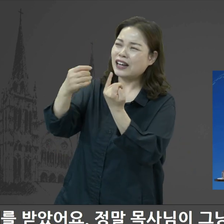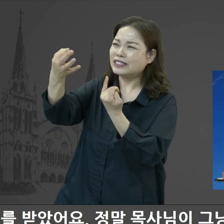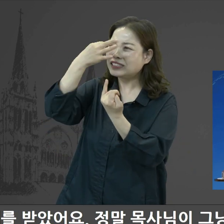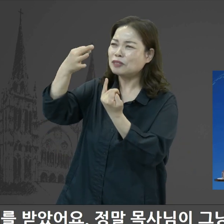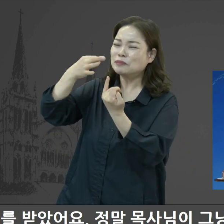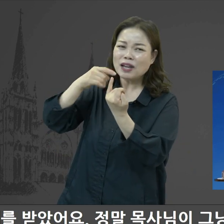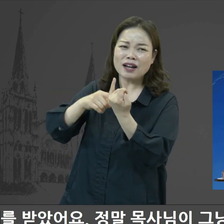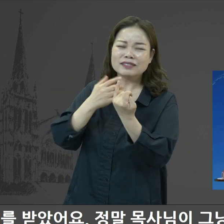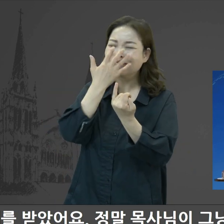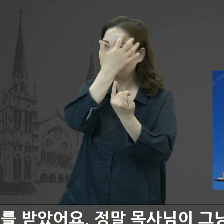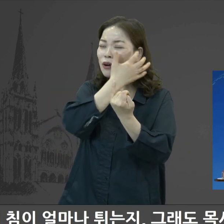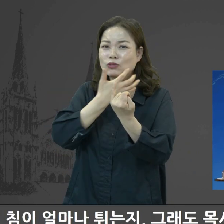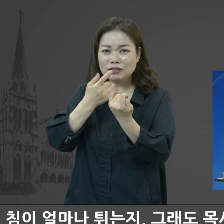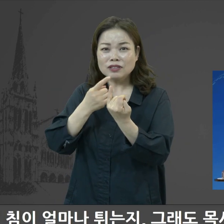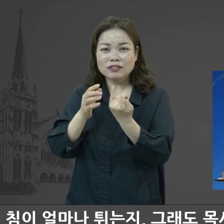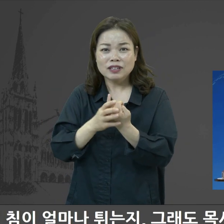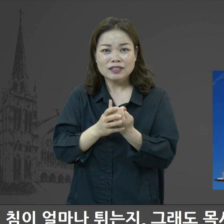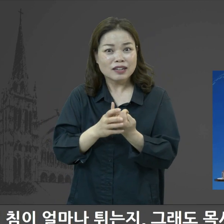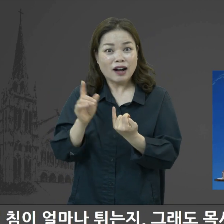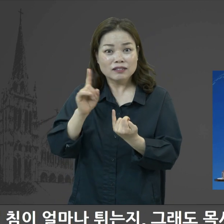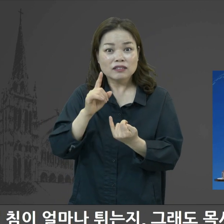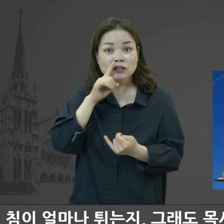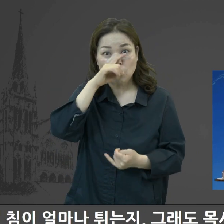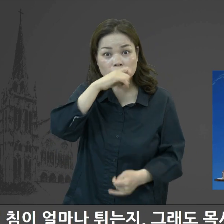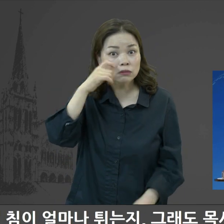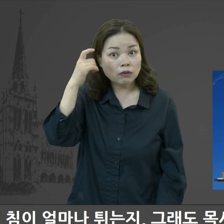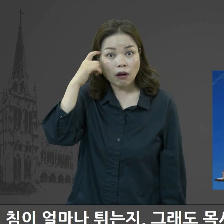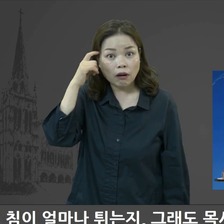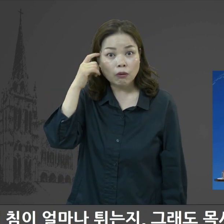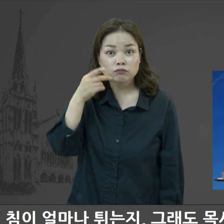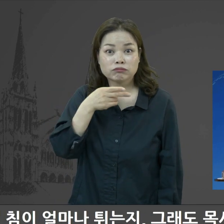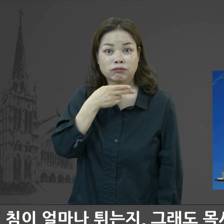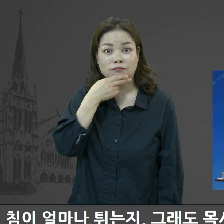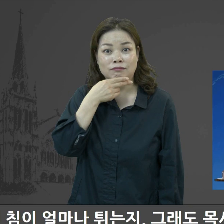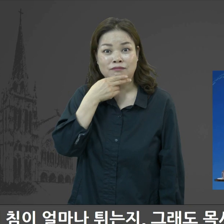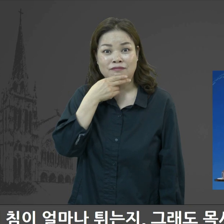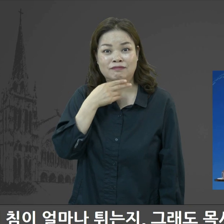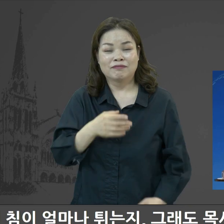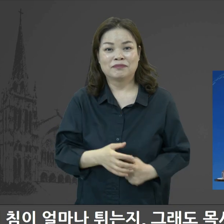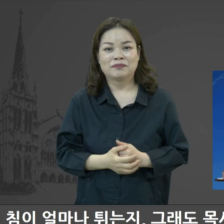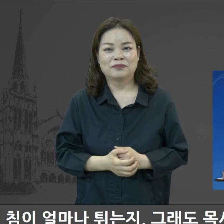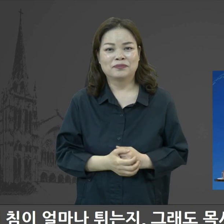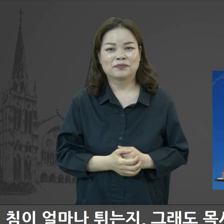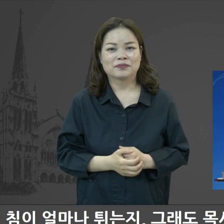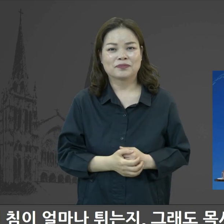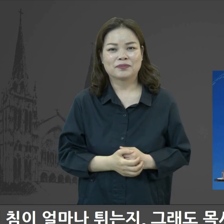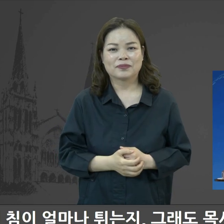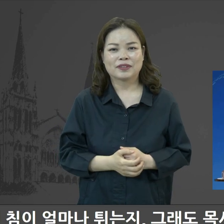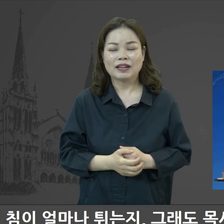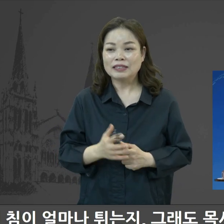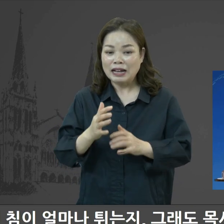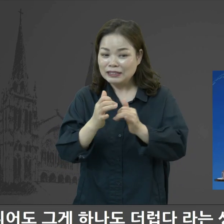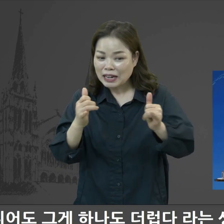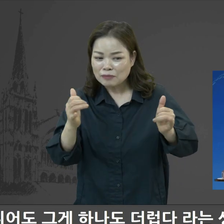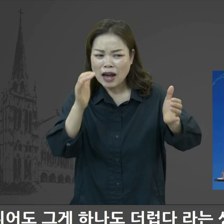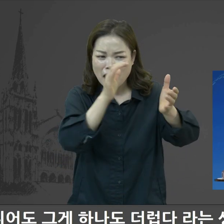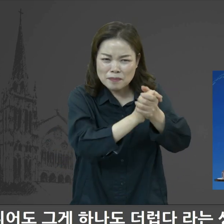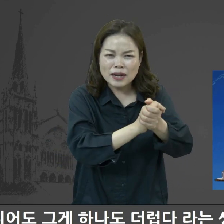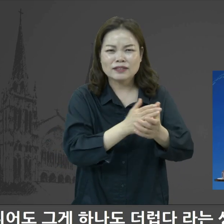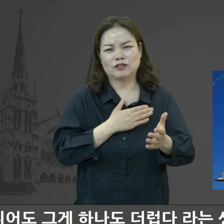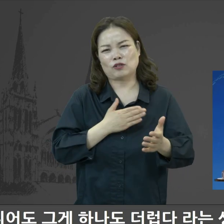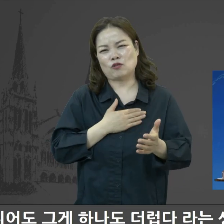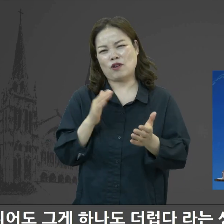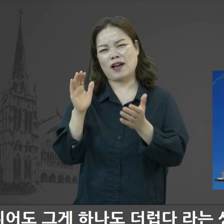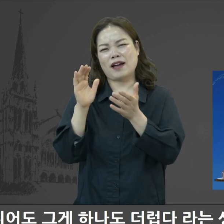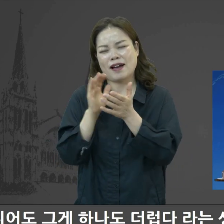이렇게 이런데 막 이렇게 막 튀어도 그게 하나도 더럽다라는 생각이 안 느껴지고, 그냥 사람들이 아멘 할 때 저